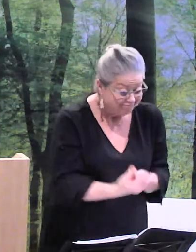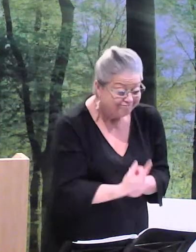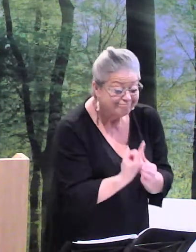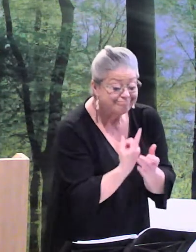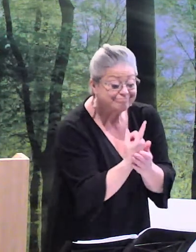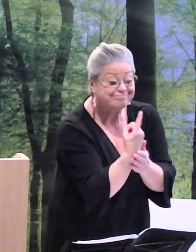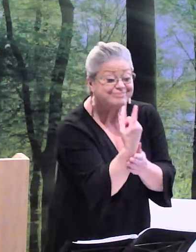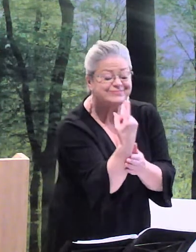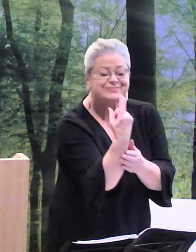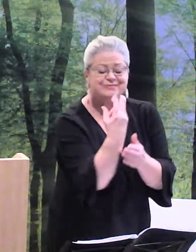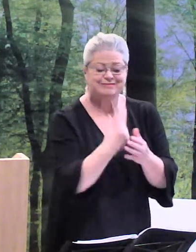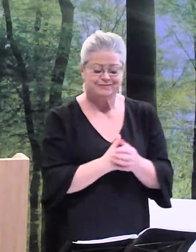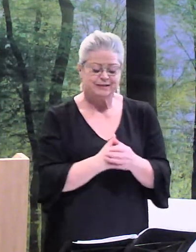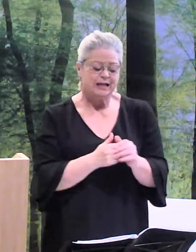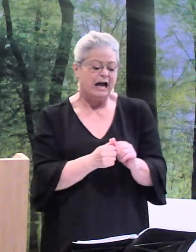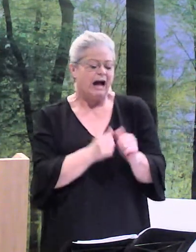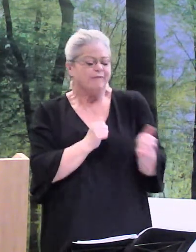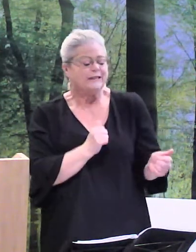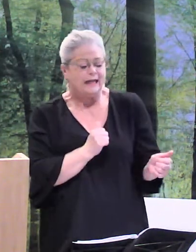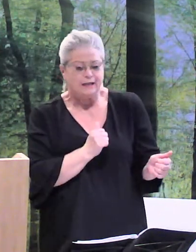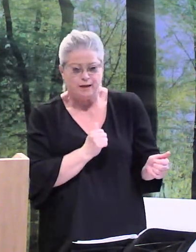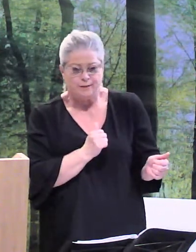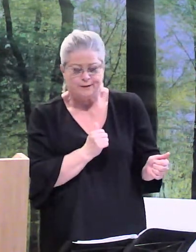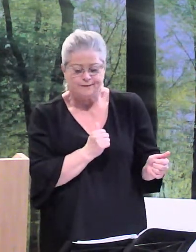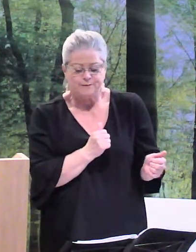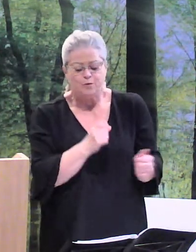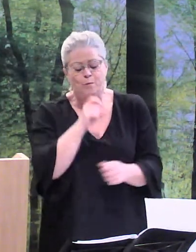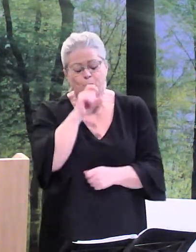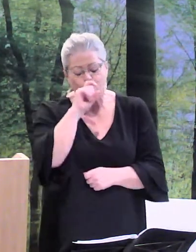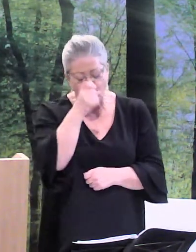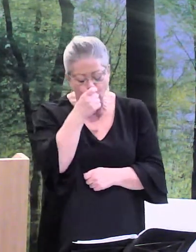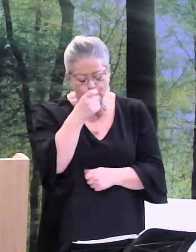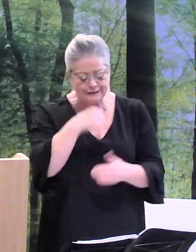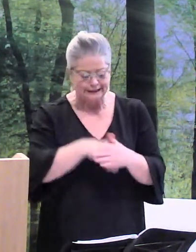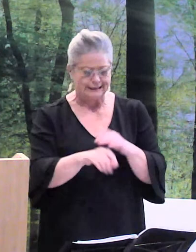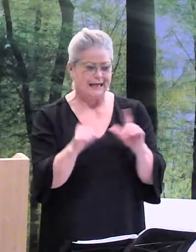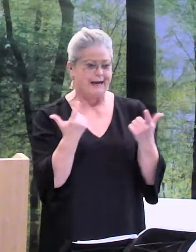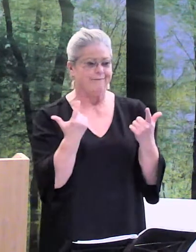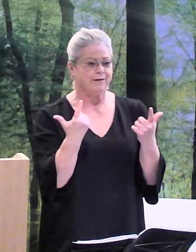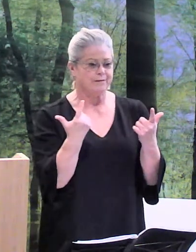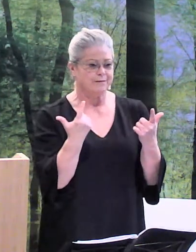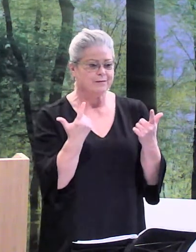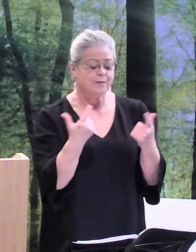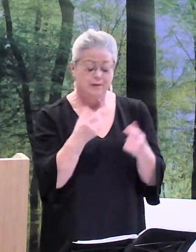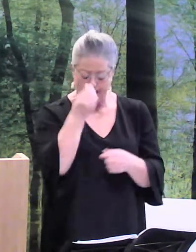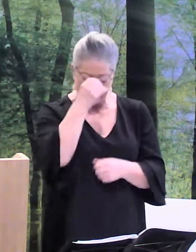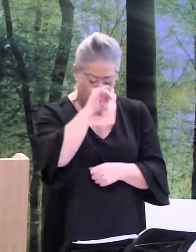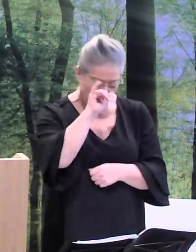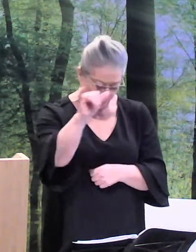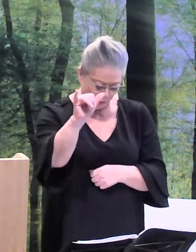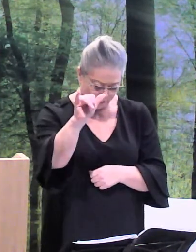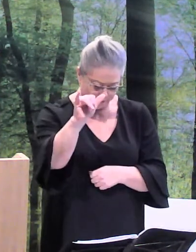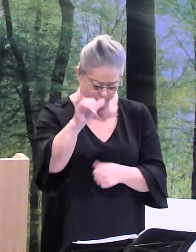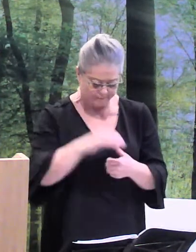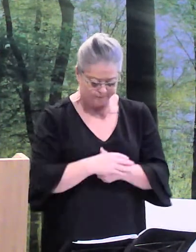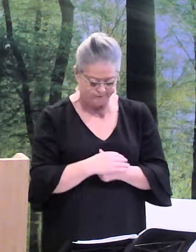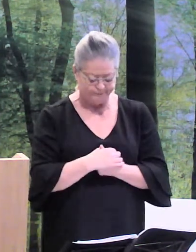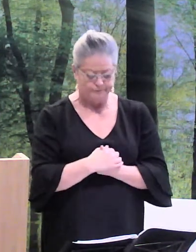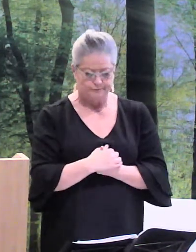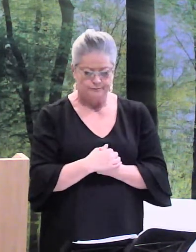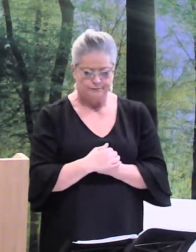brengen. Afscheid nemen is het moeilijkste in het leven. Men leert het nooit.